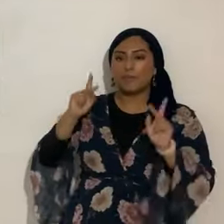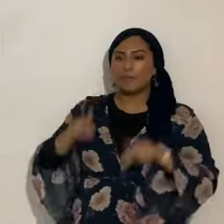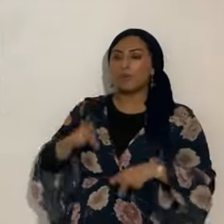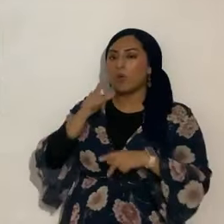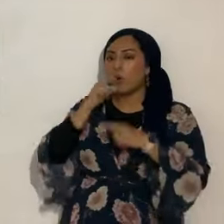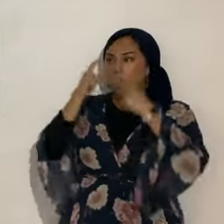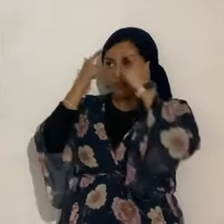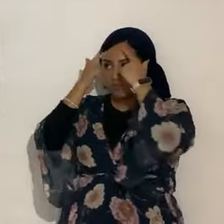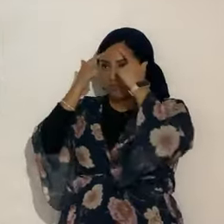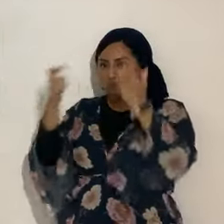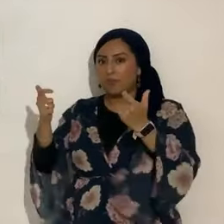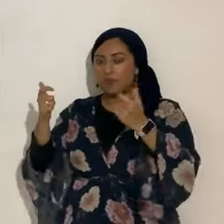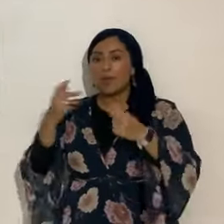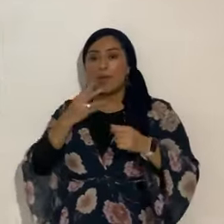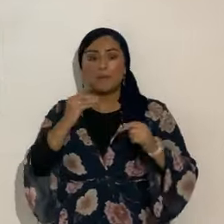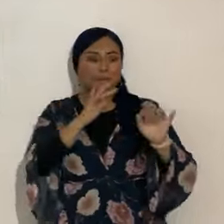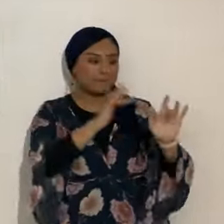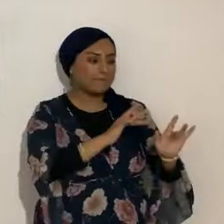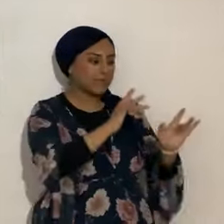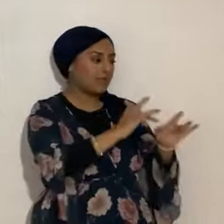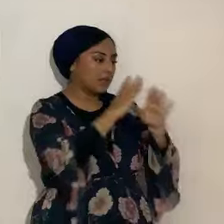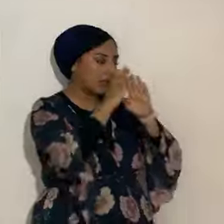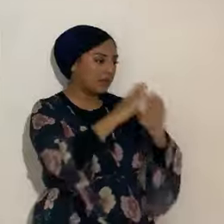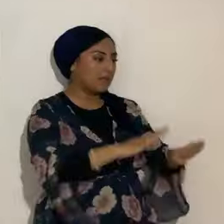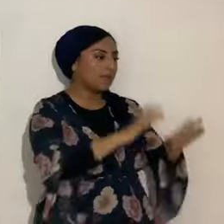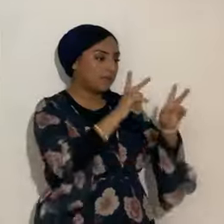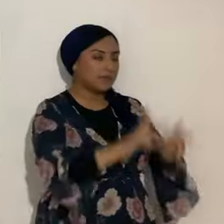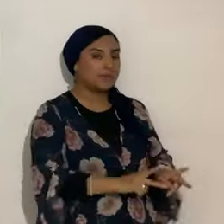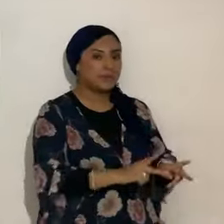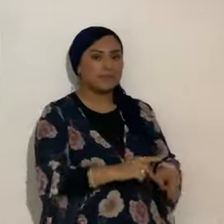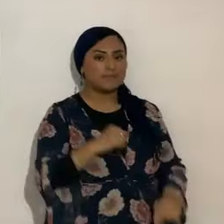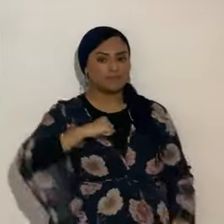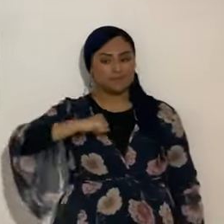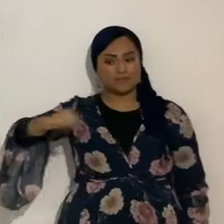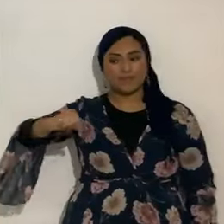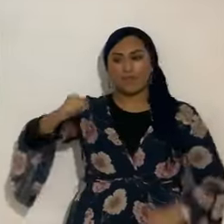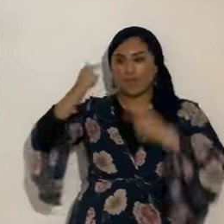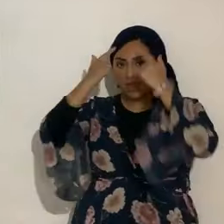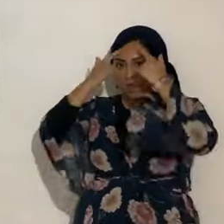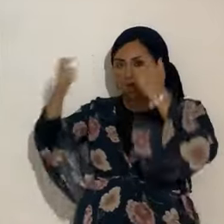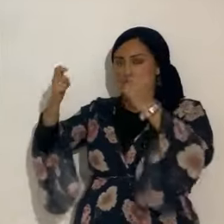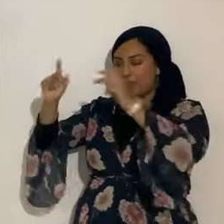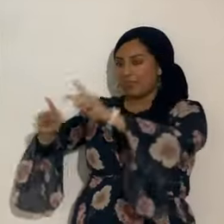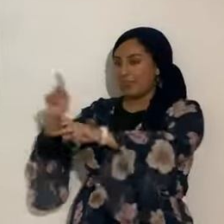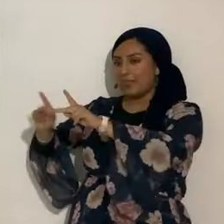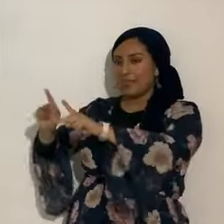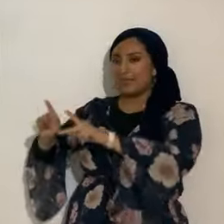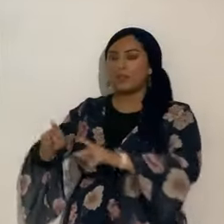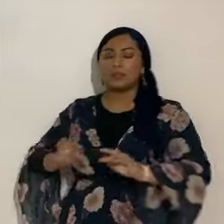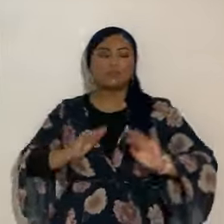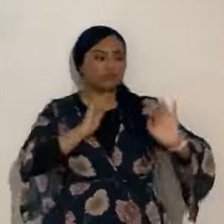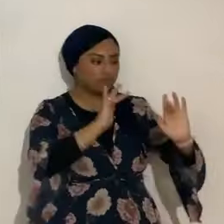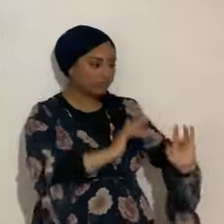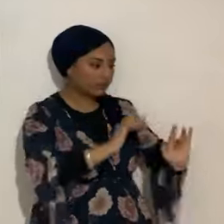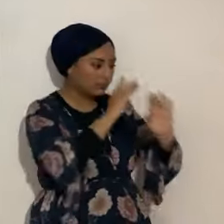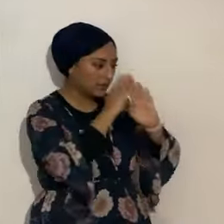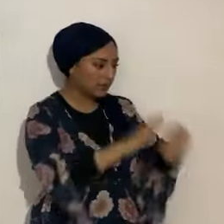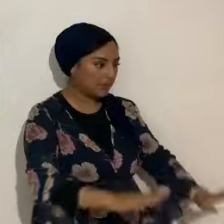soberbios y da gracia a los humildes. Él resiste a los orgullosos y da gracia a los